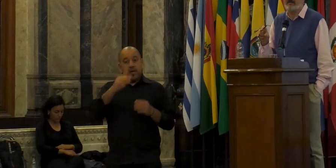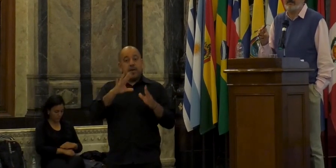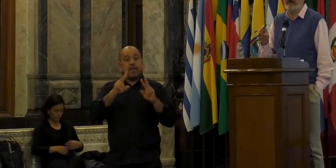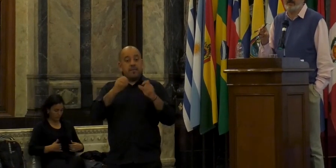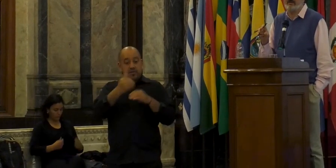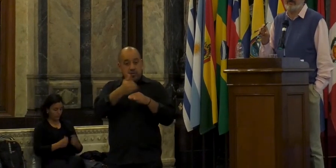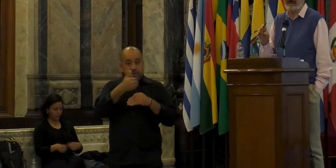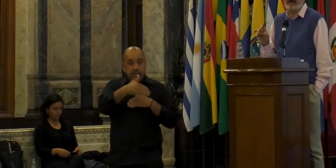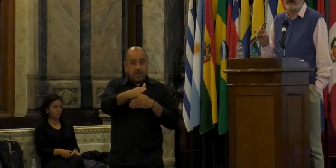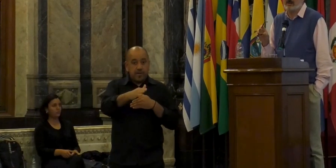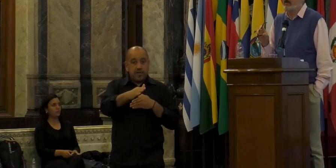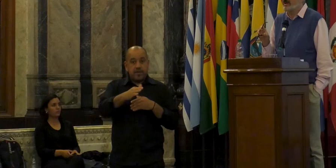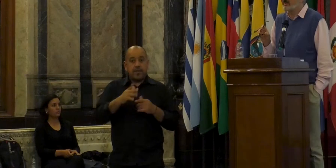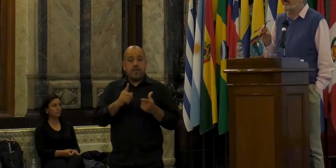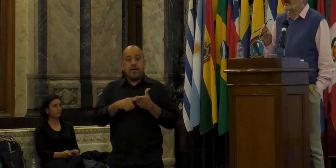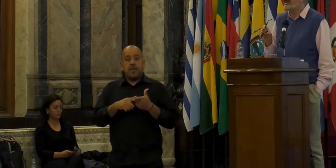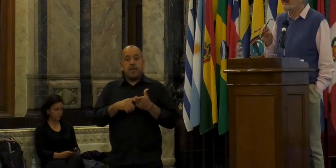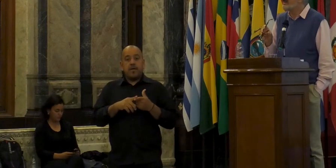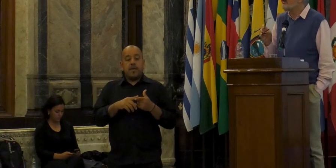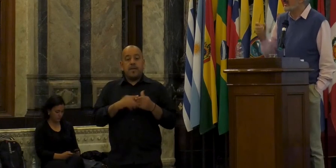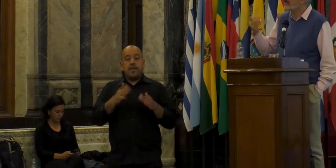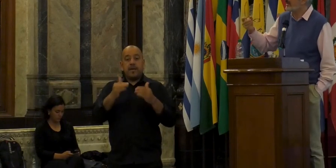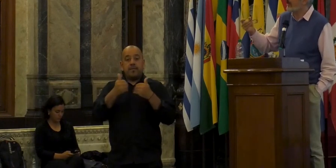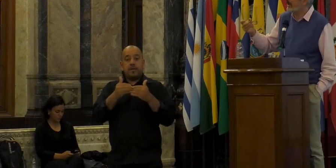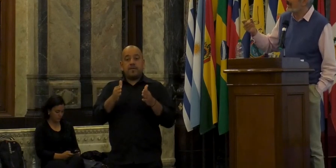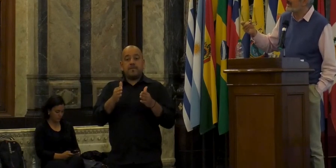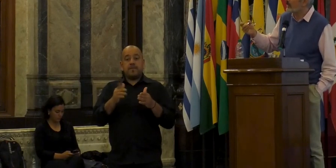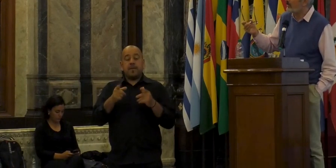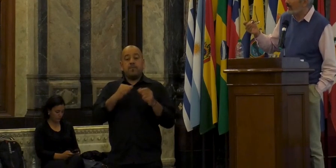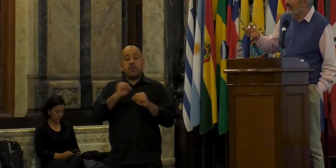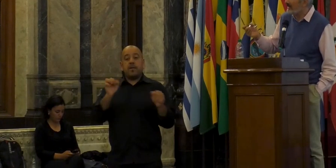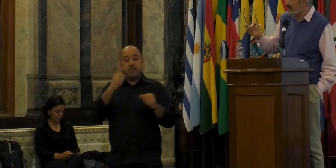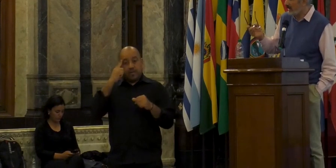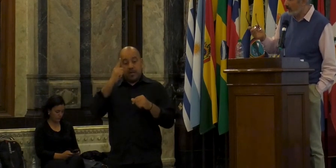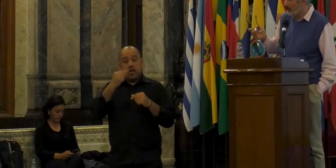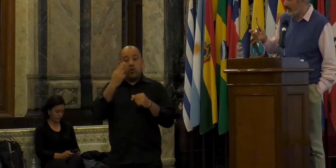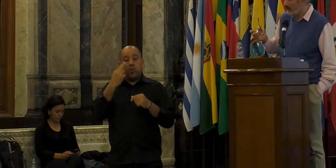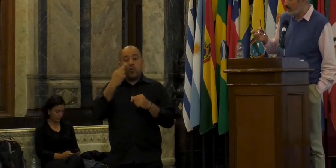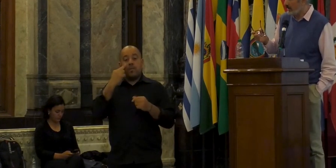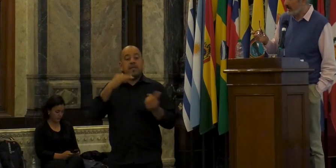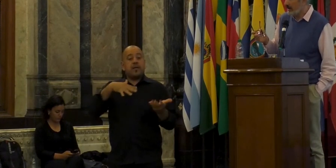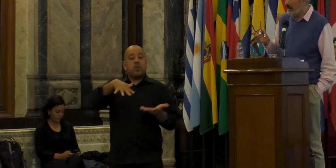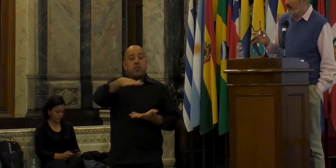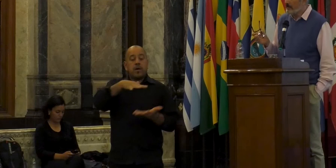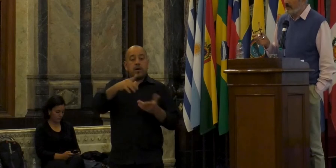estarían faltas para empezar de inspiración para poder pensar los problemas del espacio público.